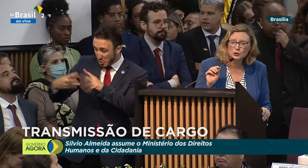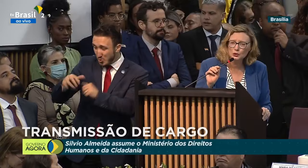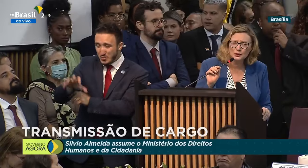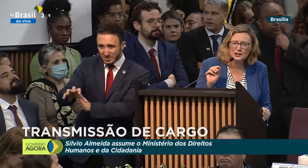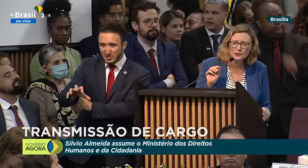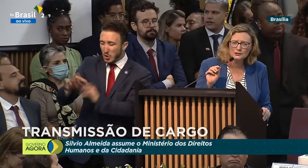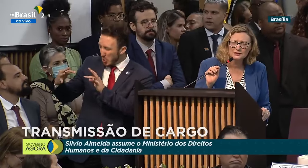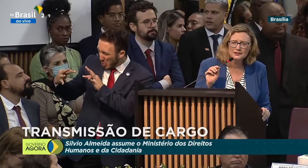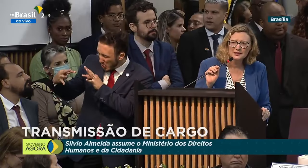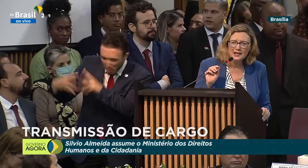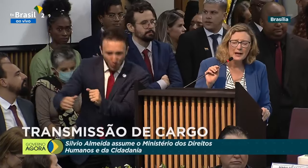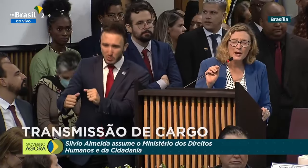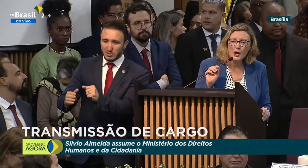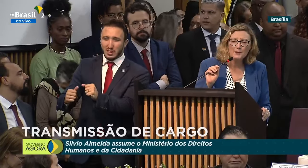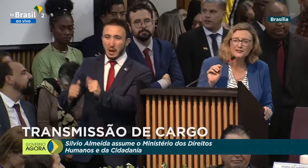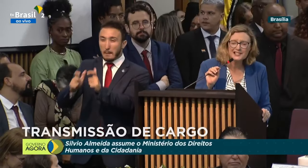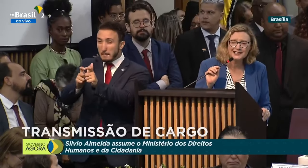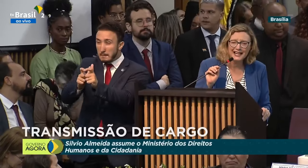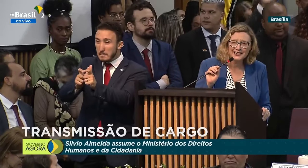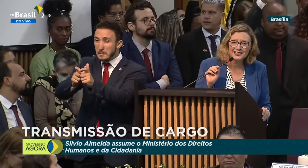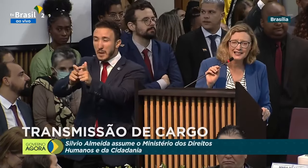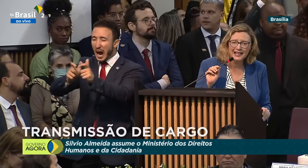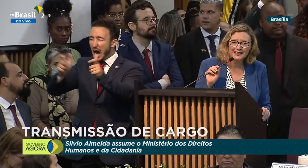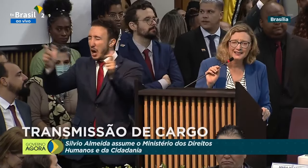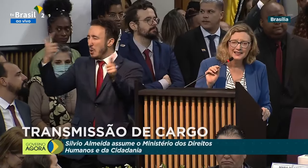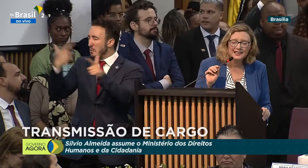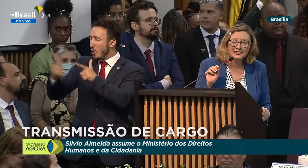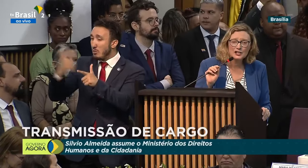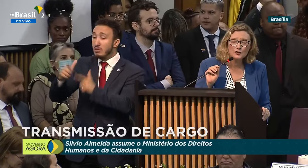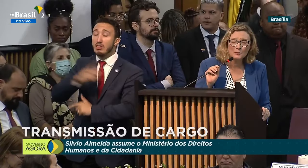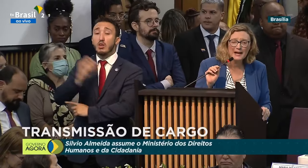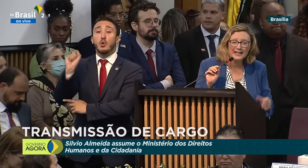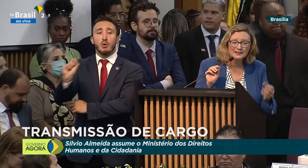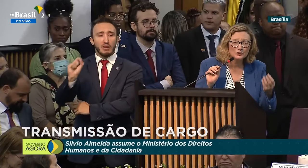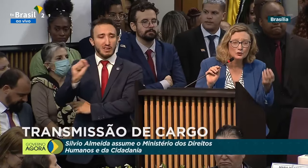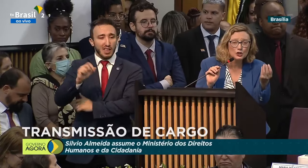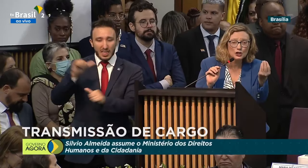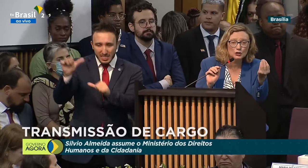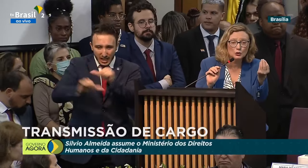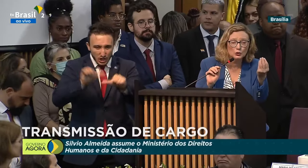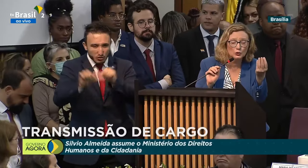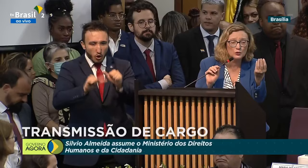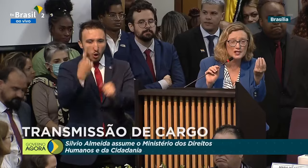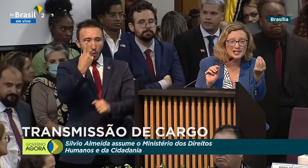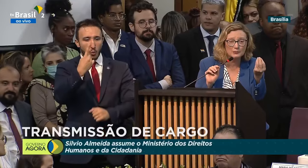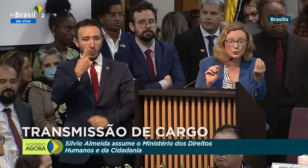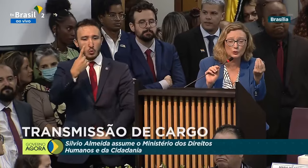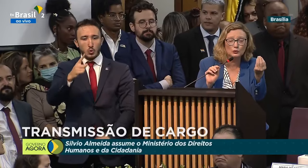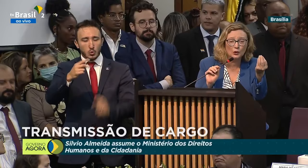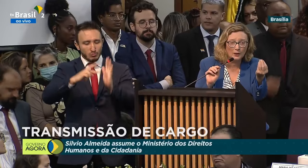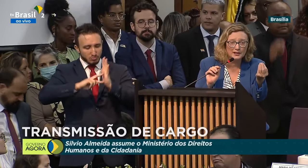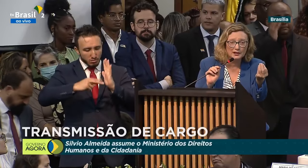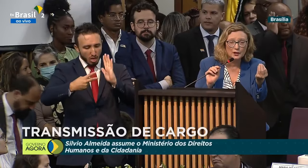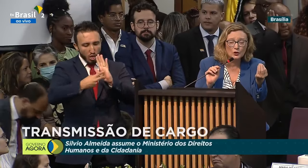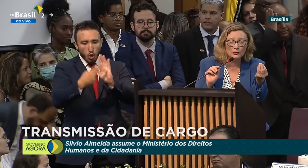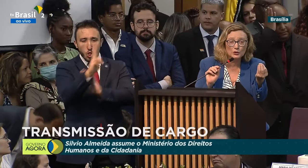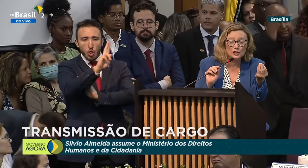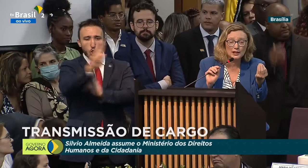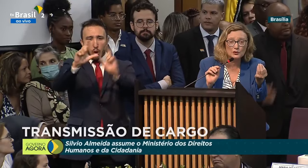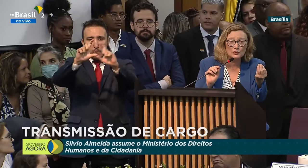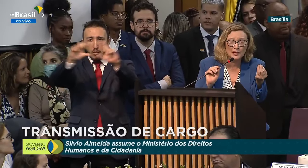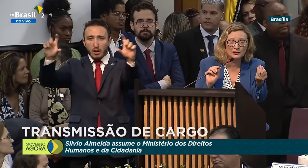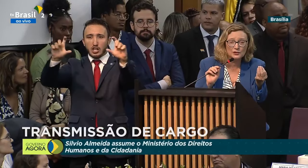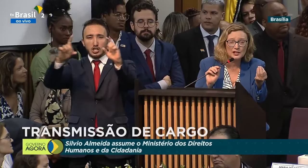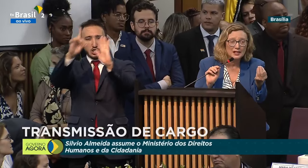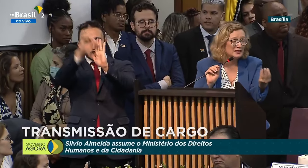tudo isto a maior perversidade que há é transformar um título um símbolo um nome como